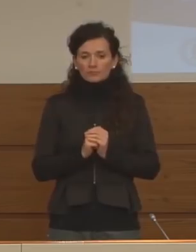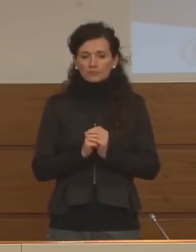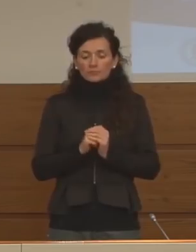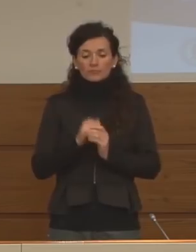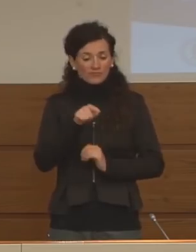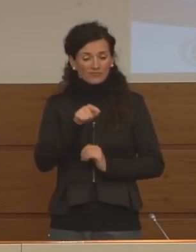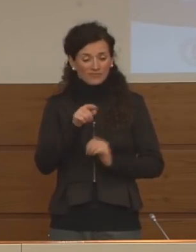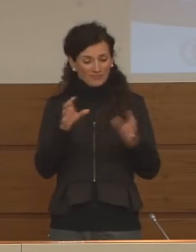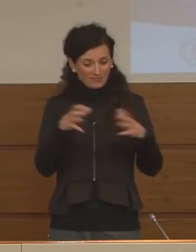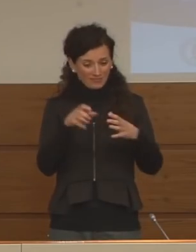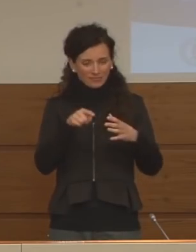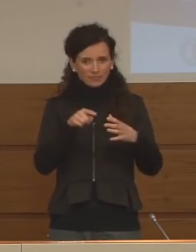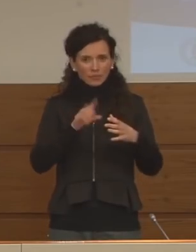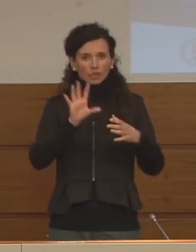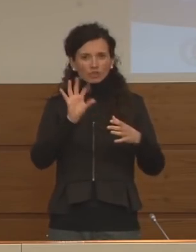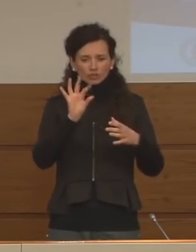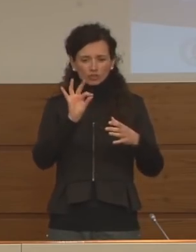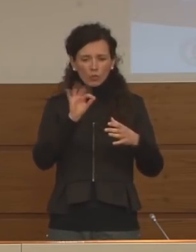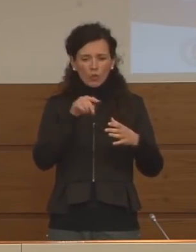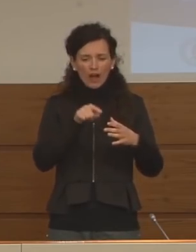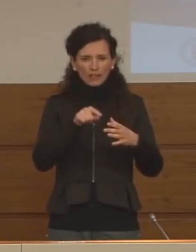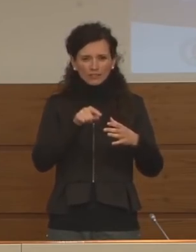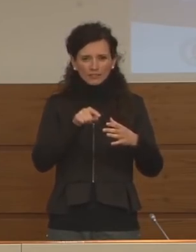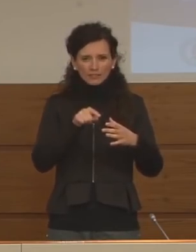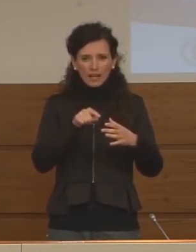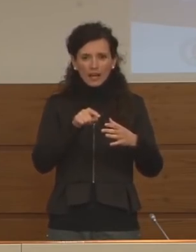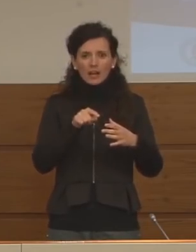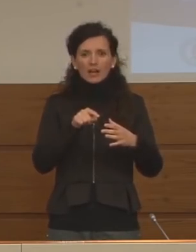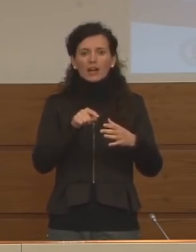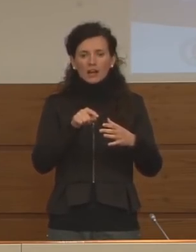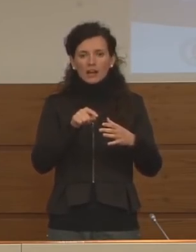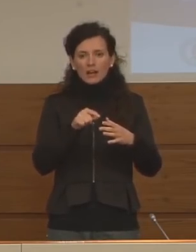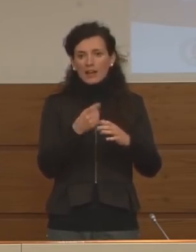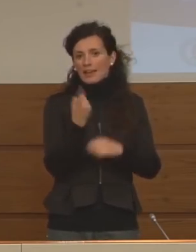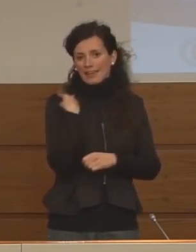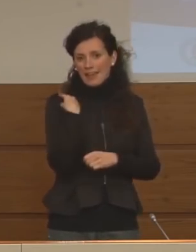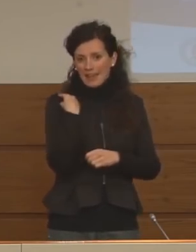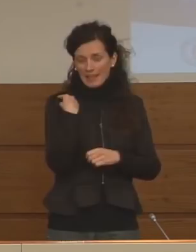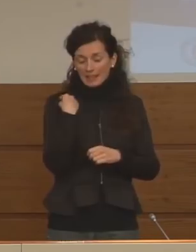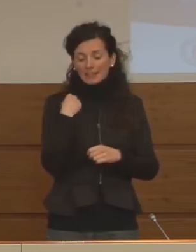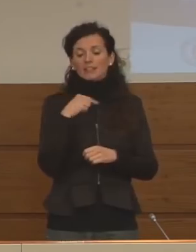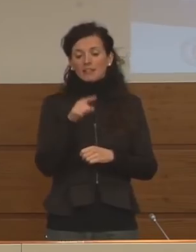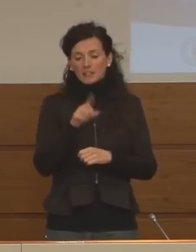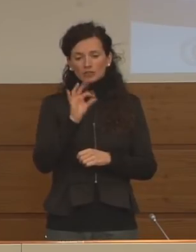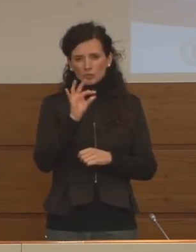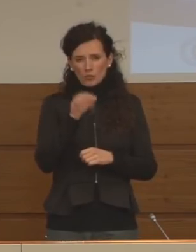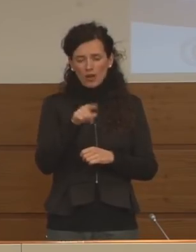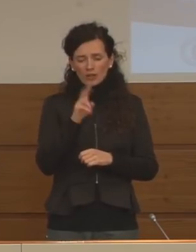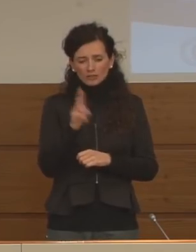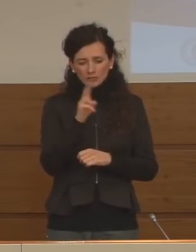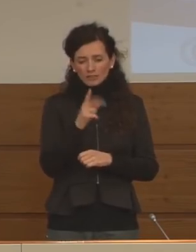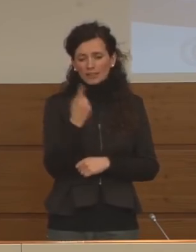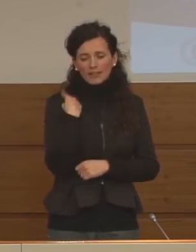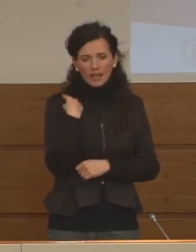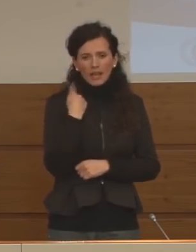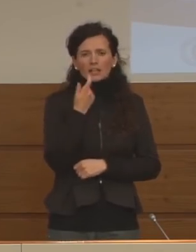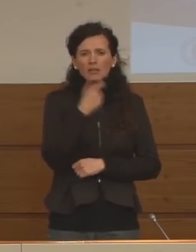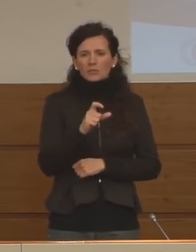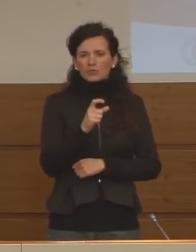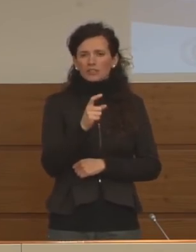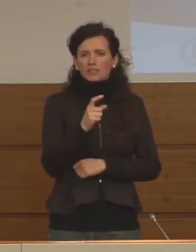50 sono relative a ieri a causa di una errata